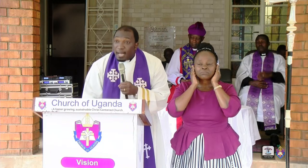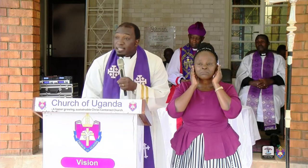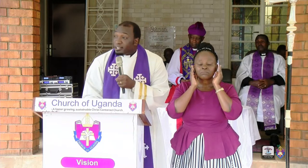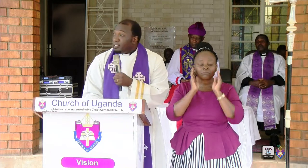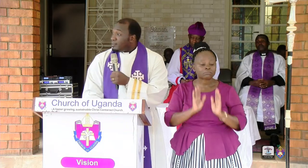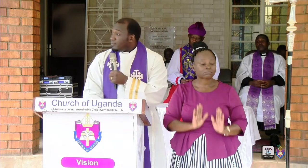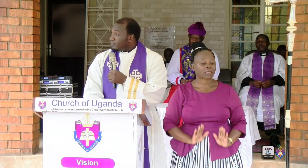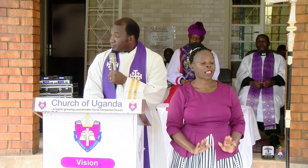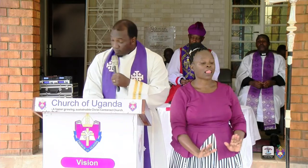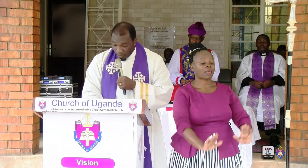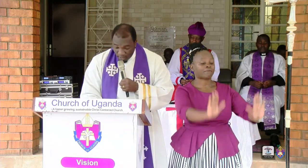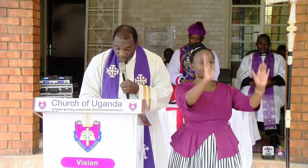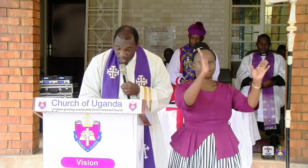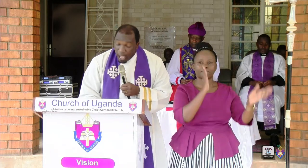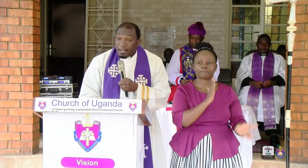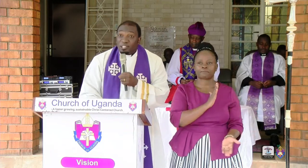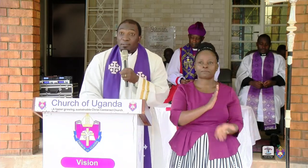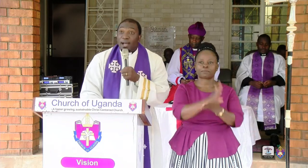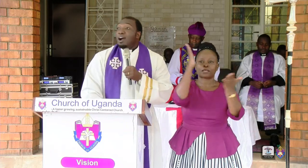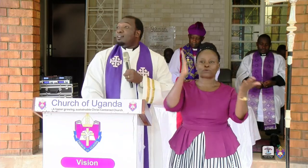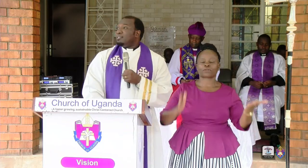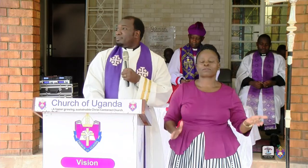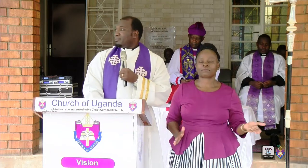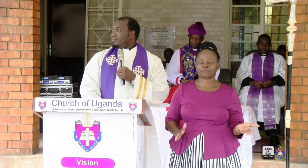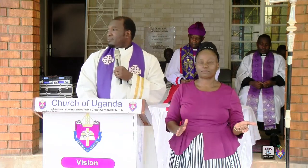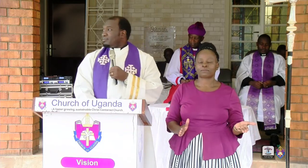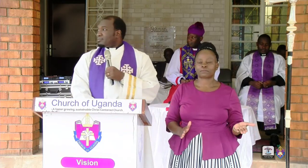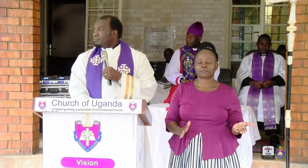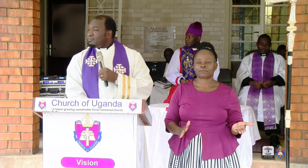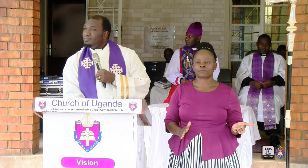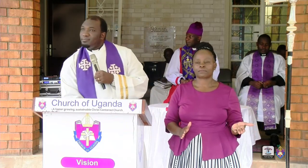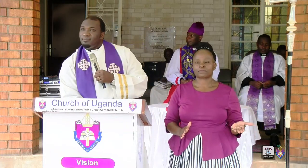okulekanga amaki amazima.